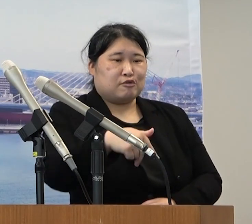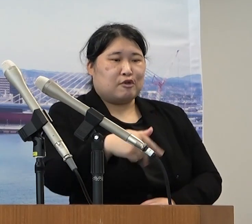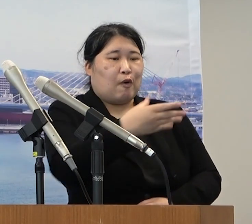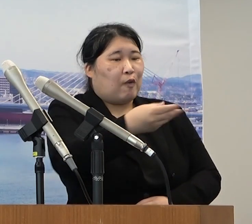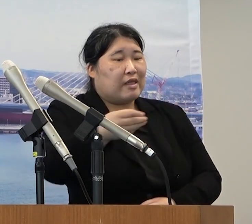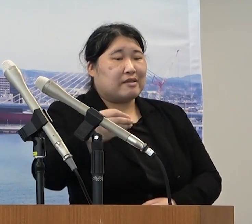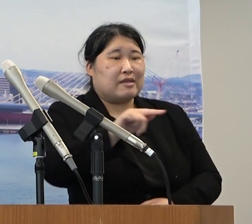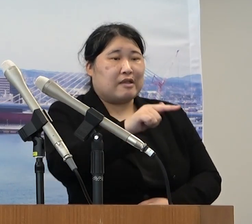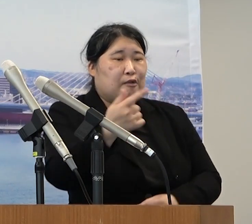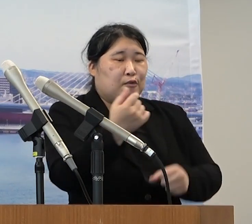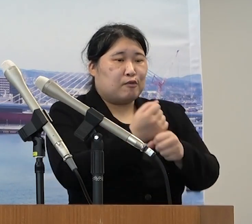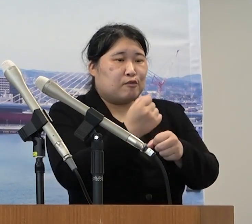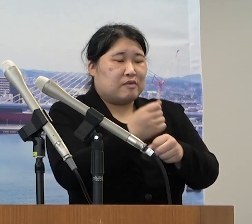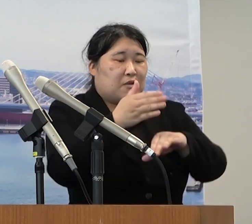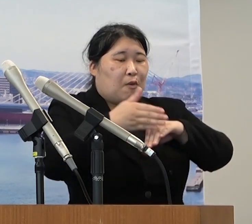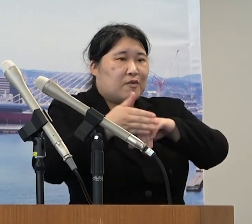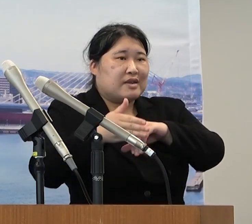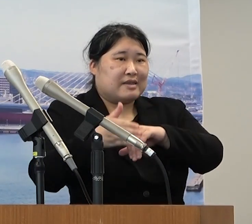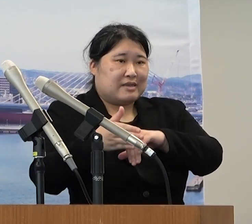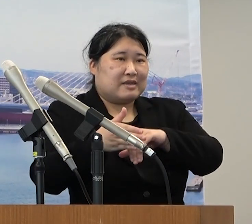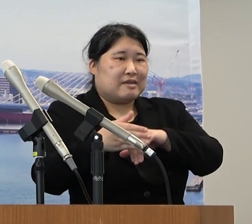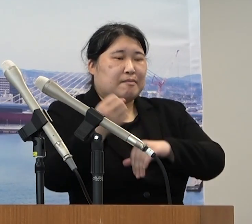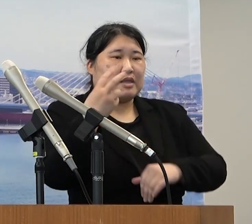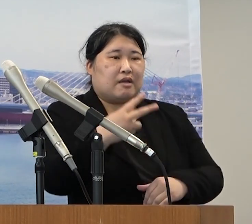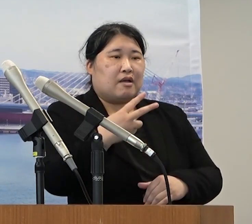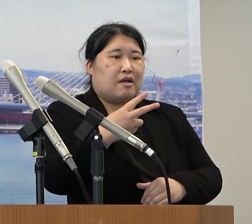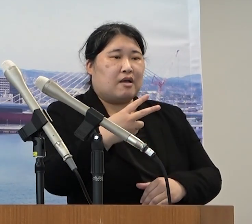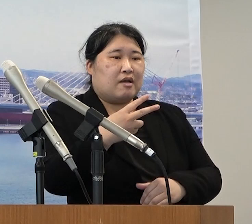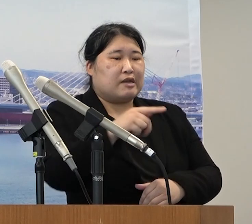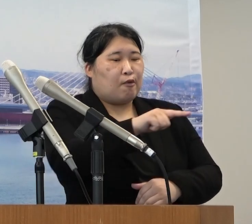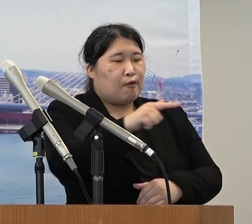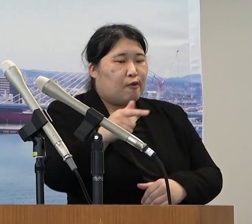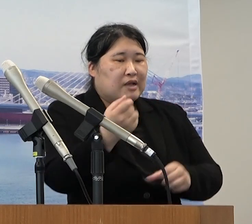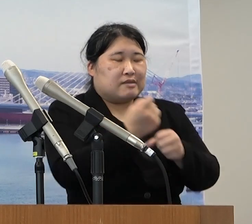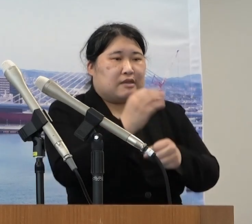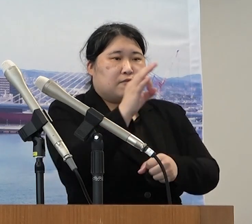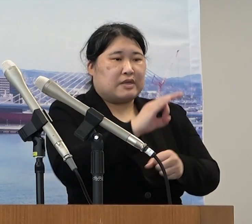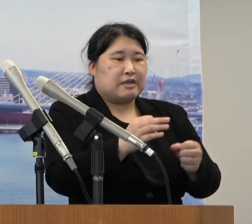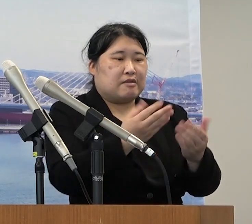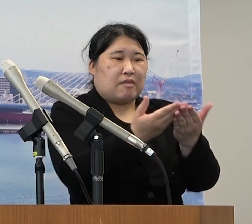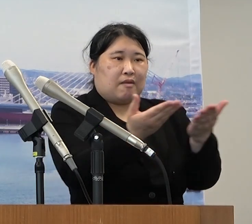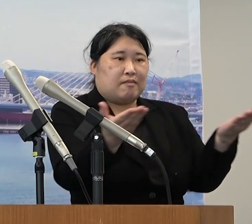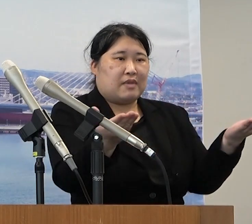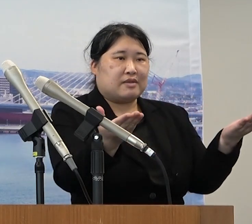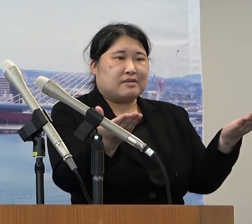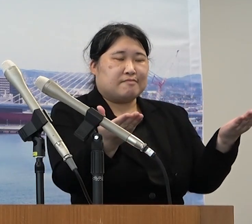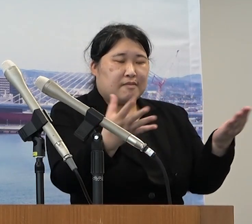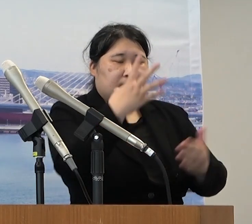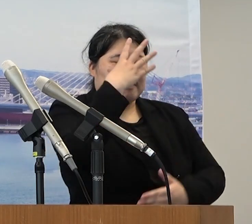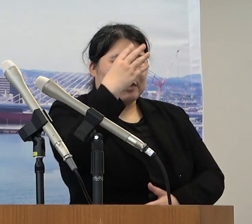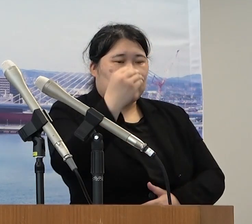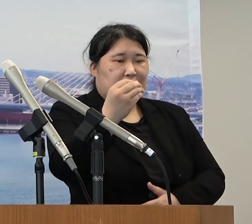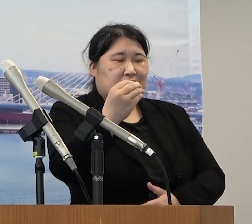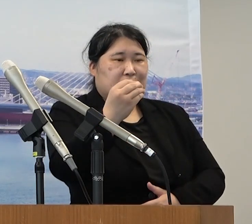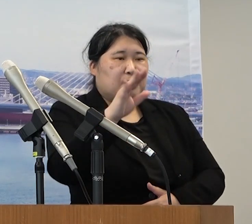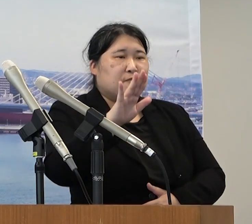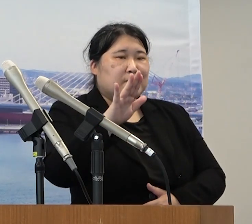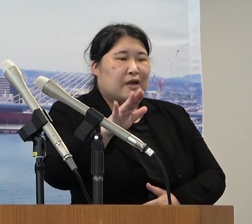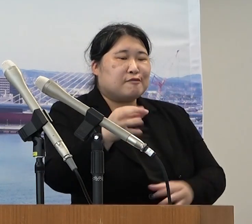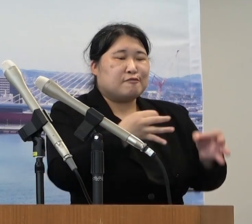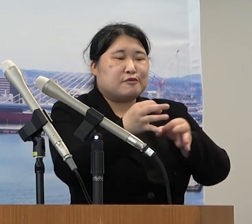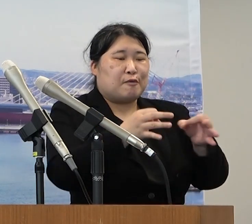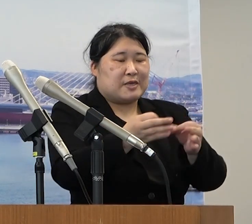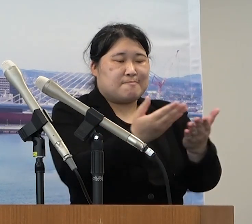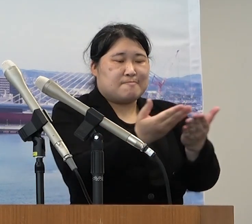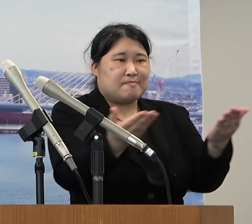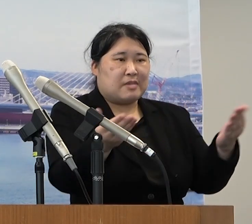加工品、また本市に関連したクラフトの販売など魅力あふれる商品が販売されること